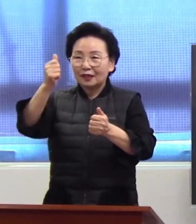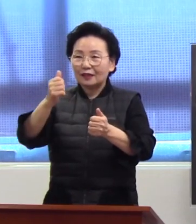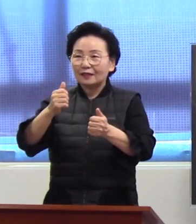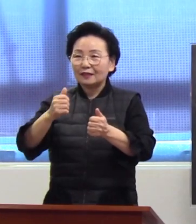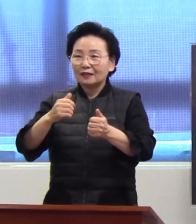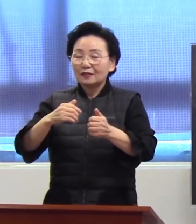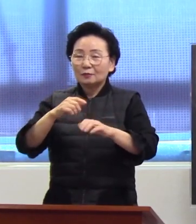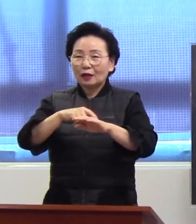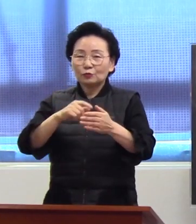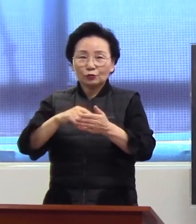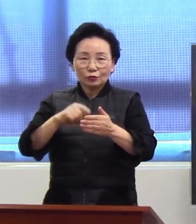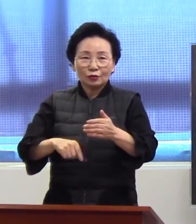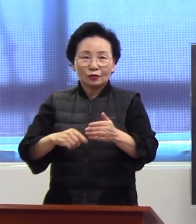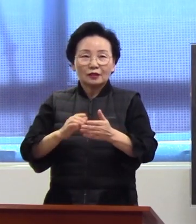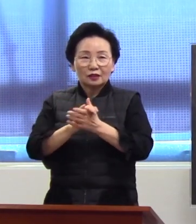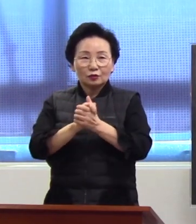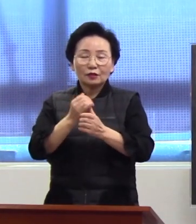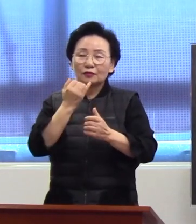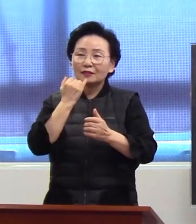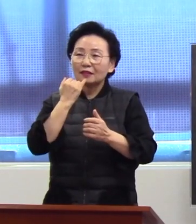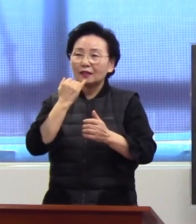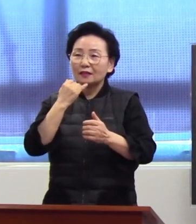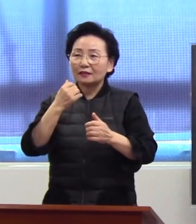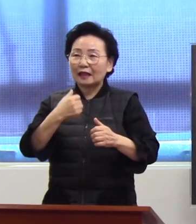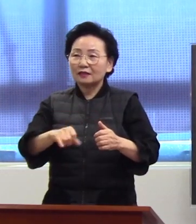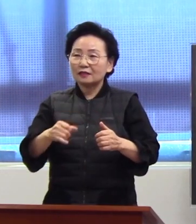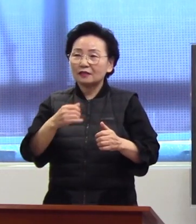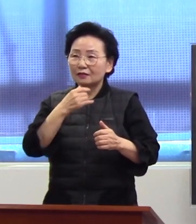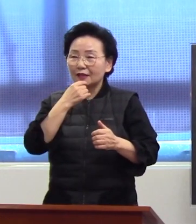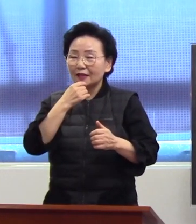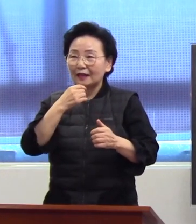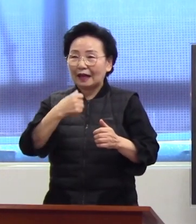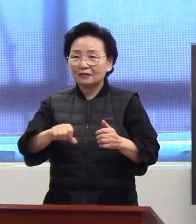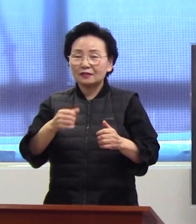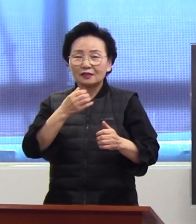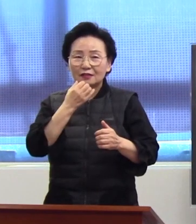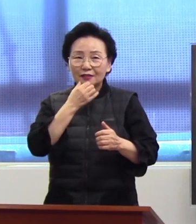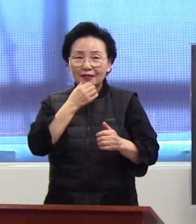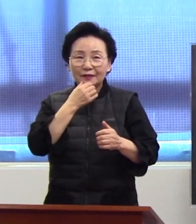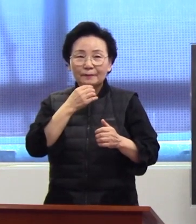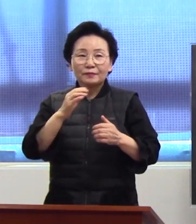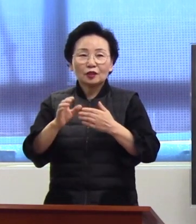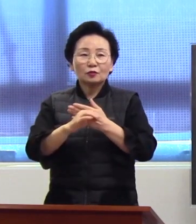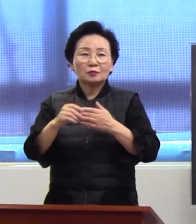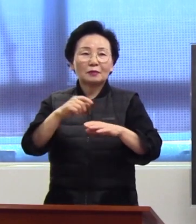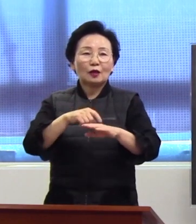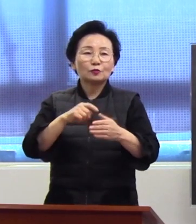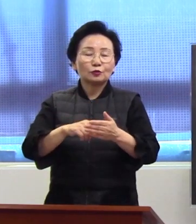할아버지가 마음속으로 기도해도 괜찮아. 딸이 싫어해? 아들이 싫어해? 그러면